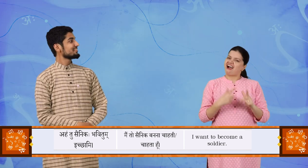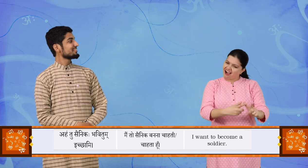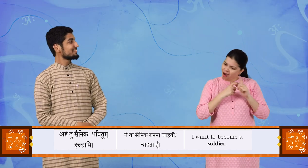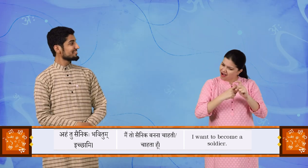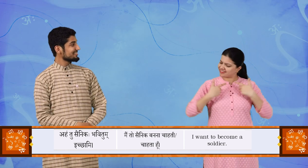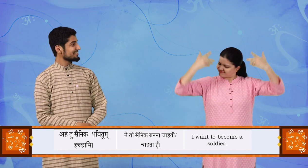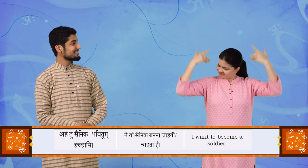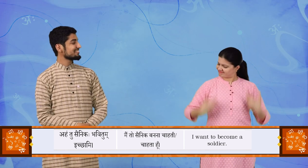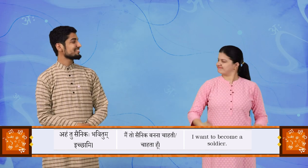झाल